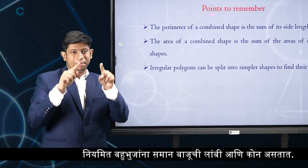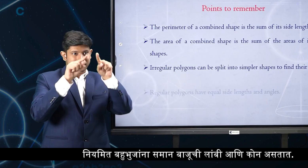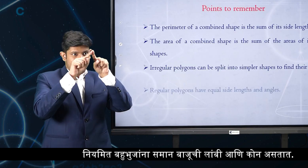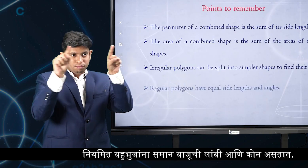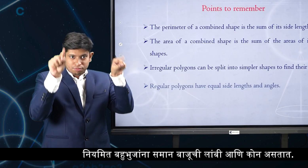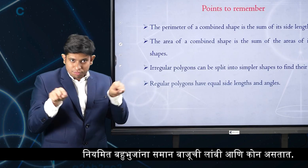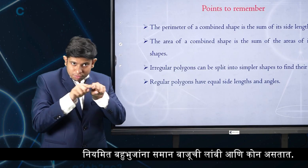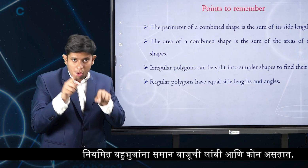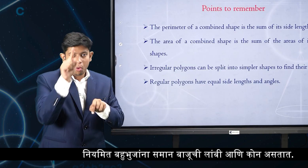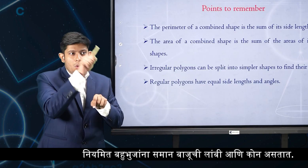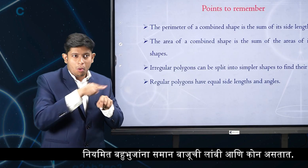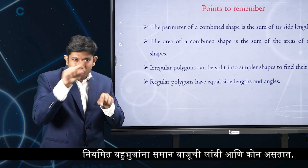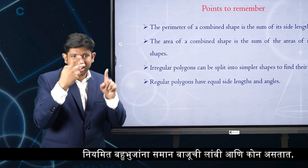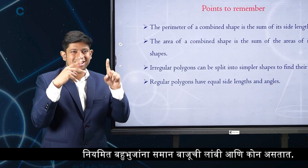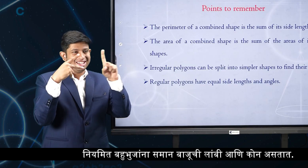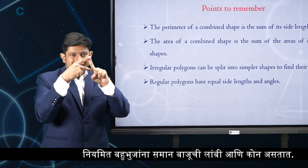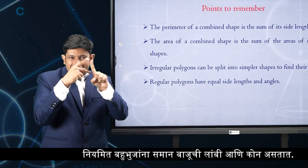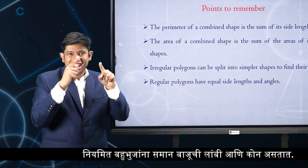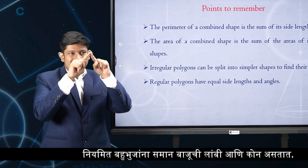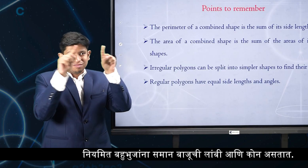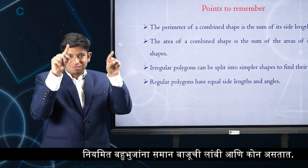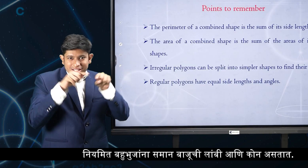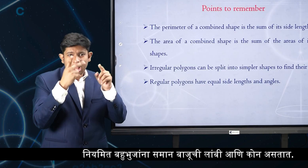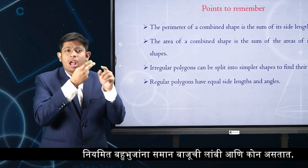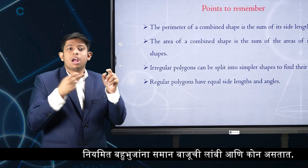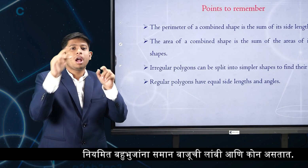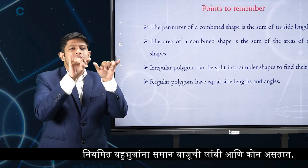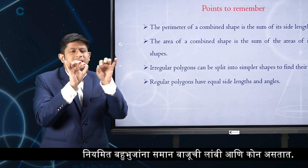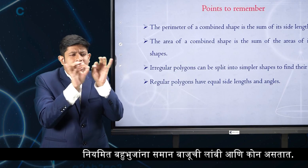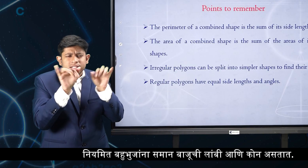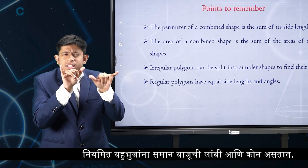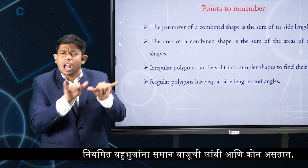नियमित बहुभुजांना समान बाजूंची लांबी आणि कोन असतात.